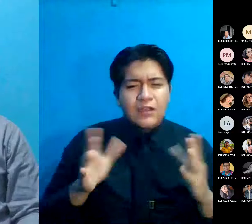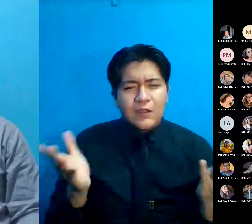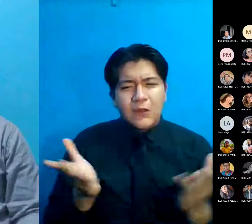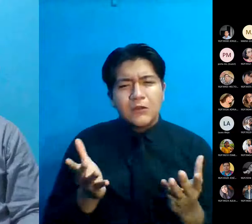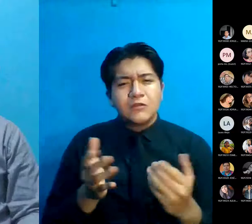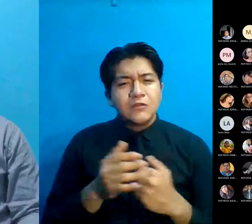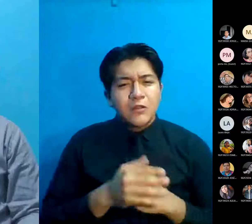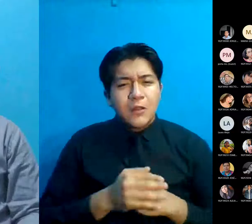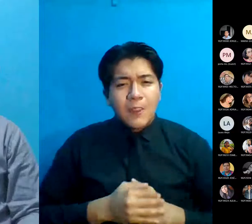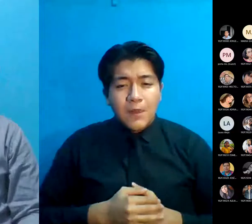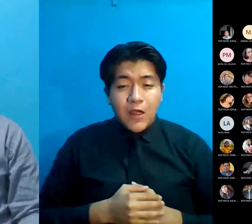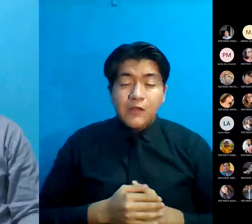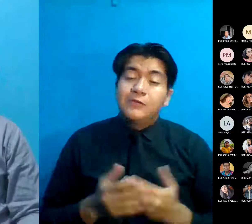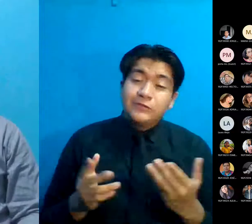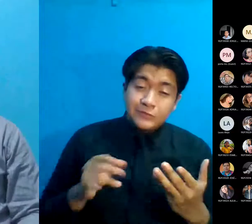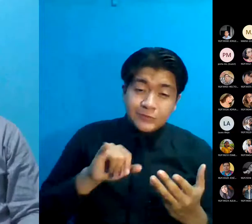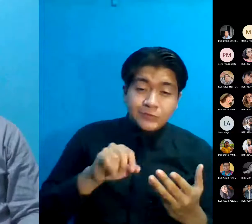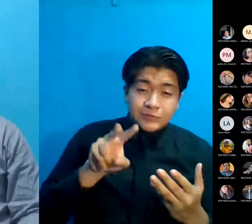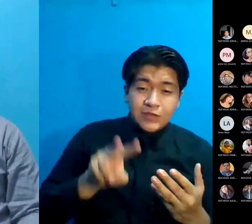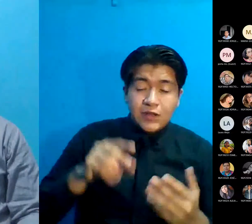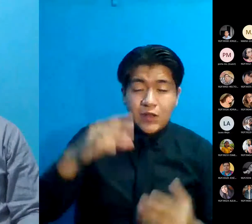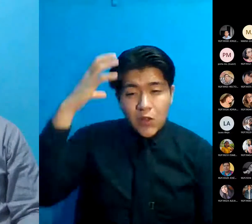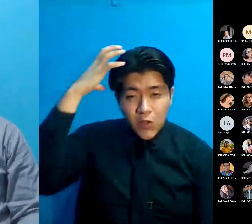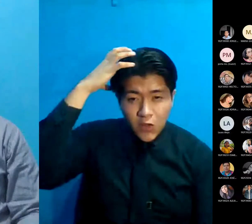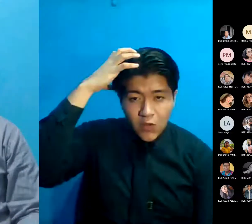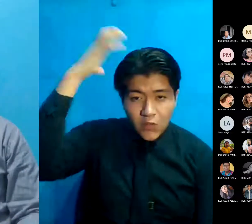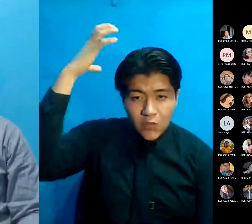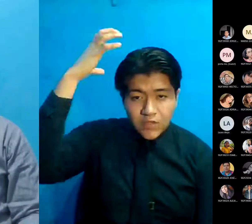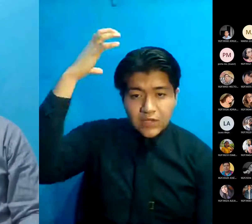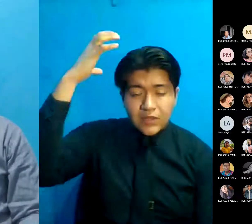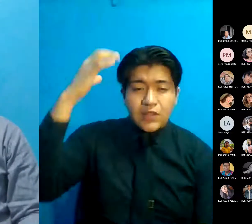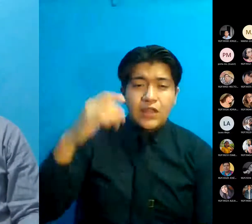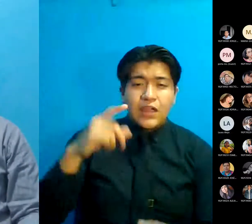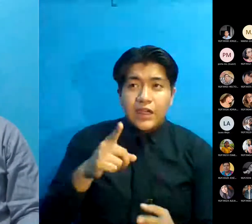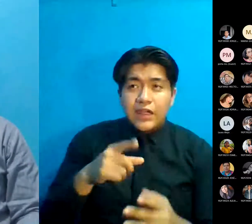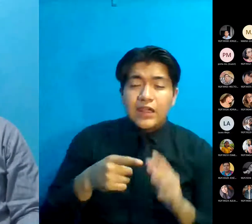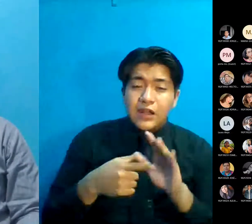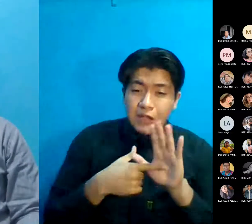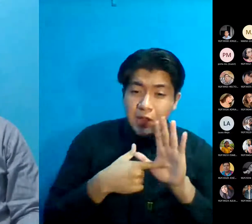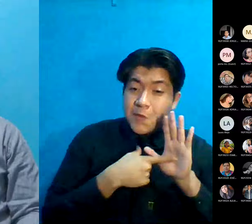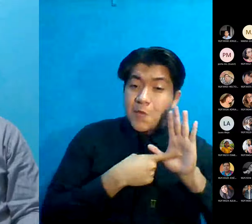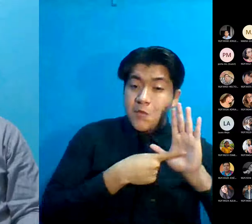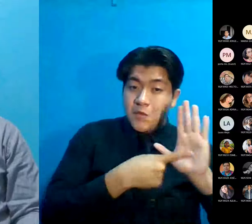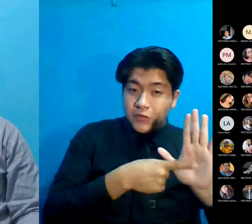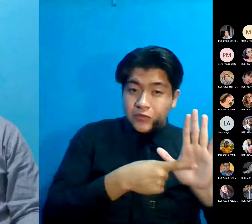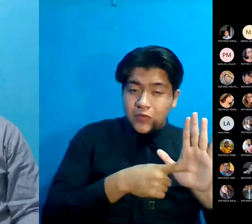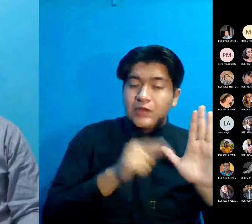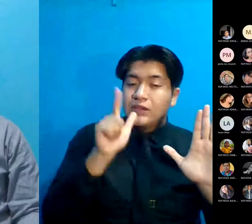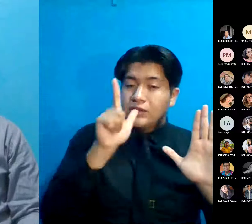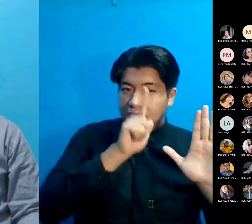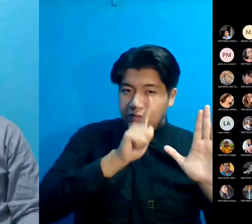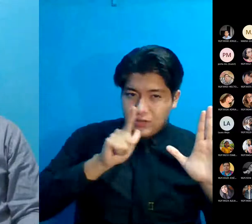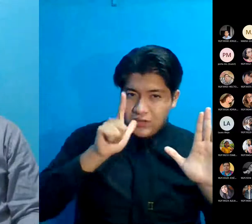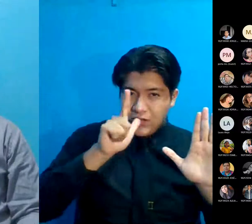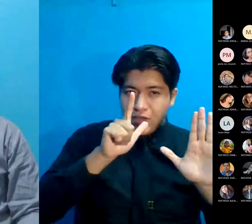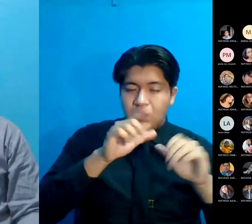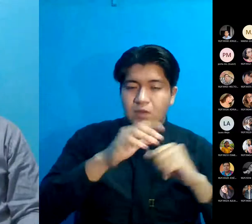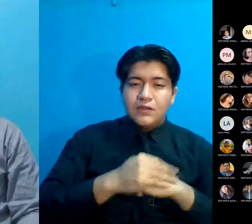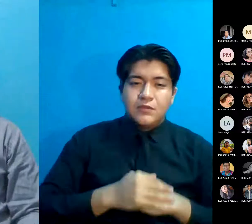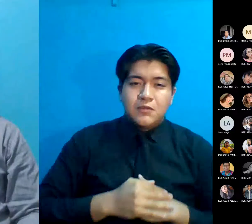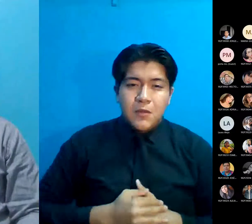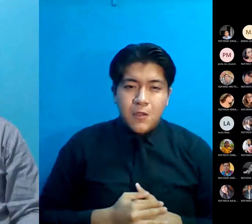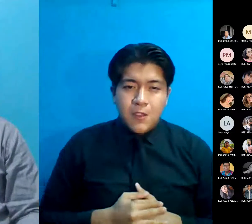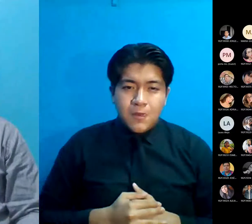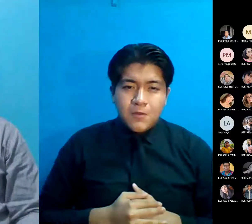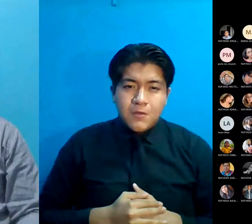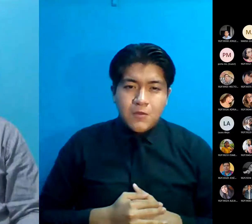pues William Stock demostró que realmente era una lengua, ¿no? Con todas sus letras. Y bueno,